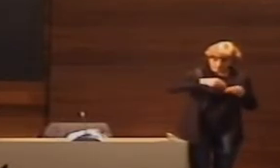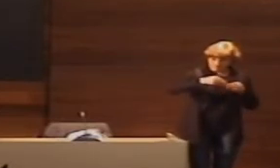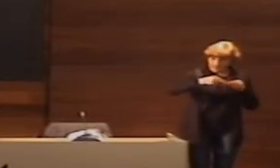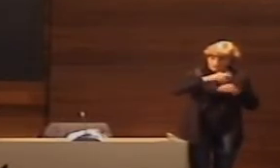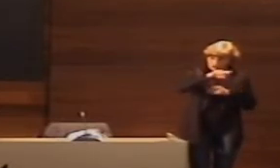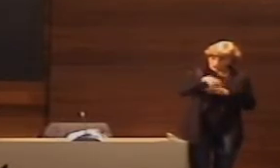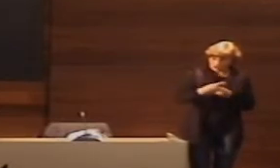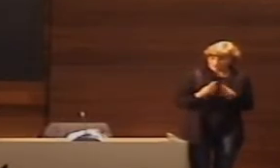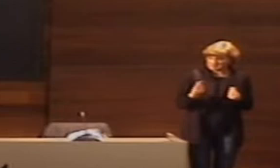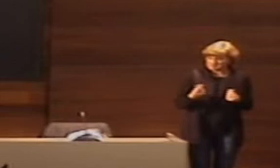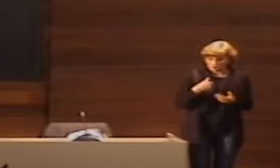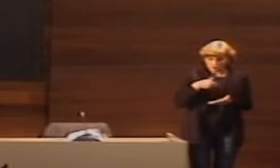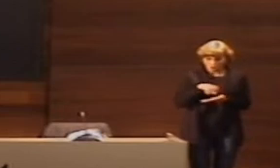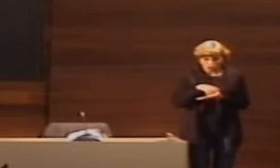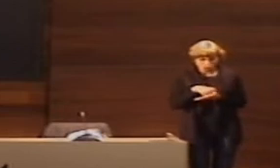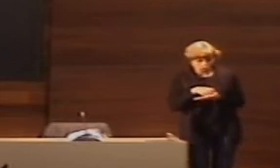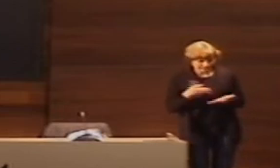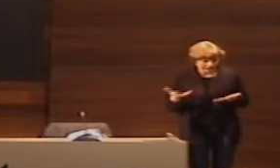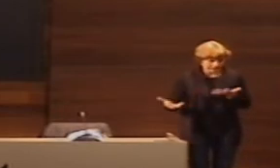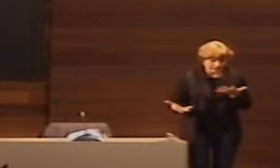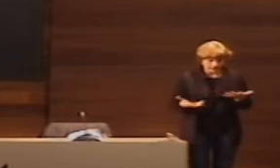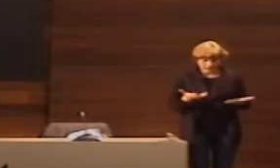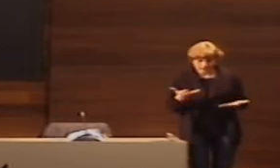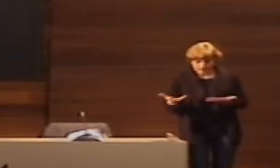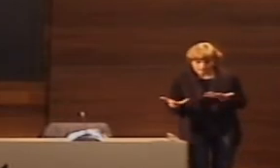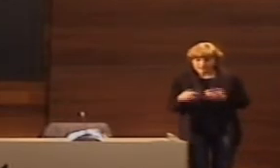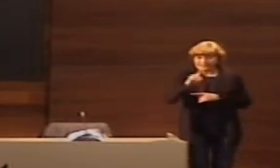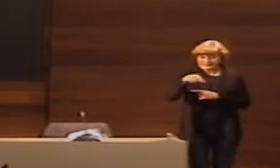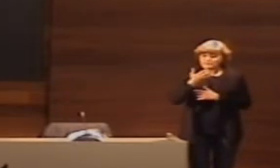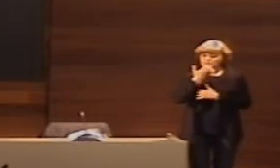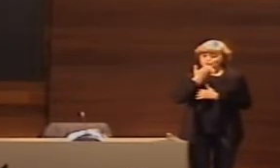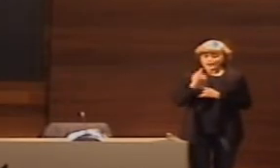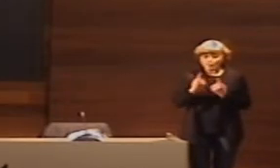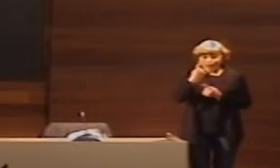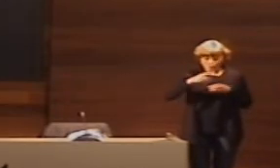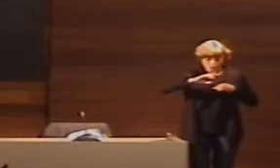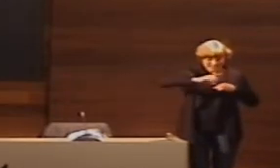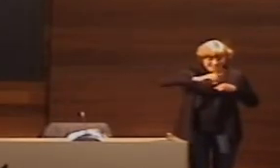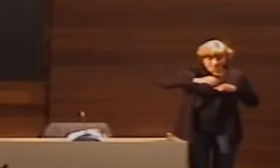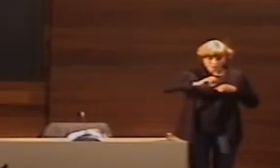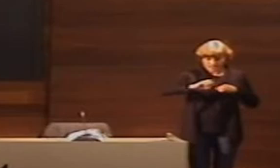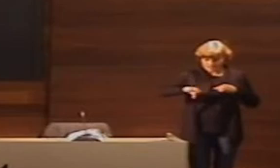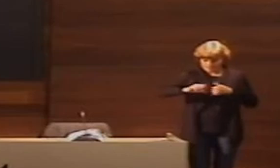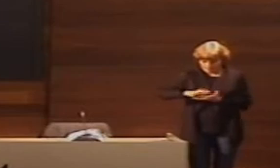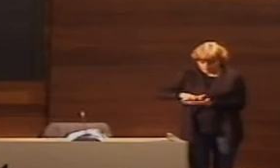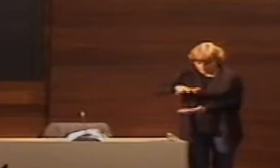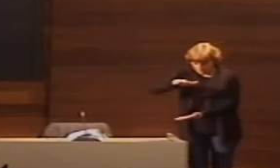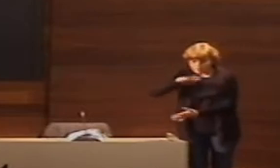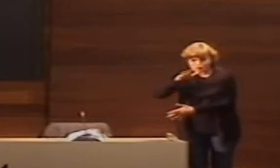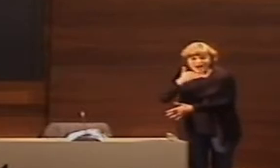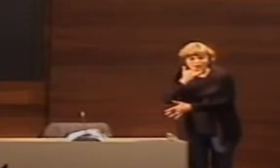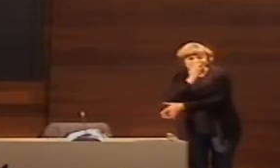unas cuestiones de beneficencia para personas discapacitadas y demás. Luego, el otro día estuve en